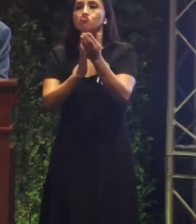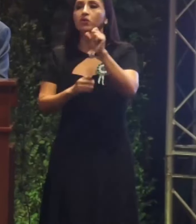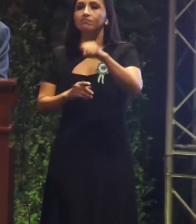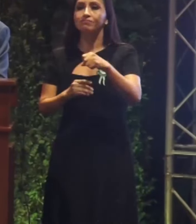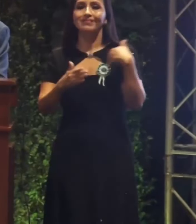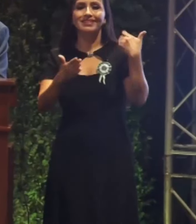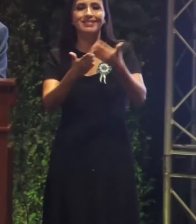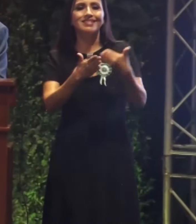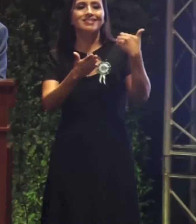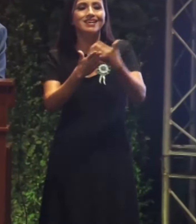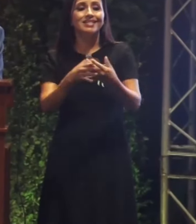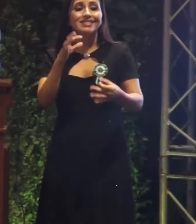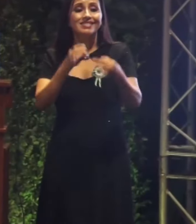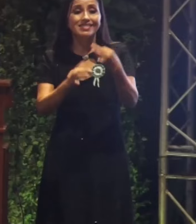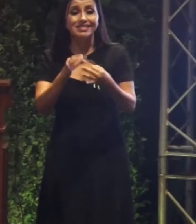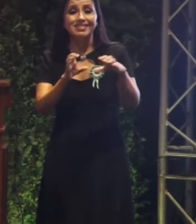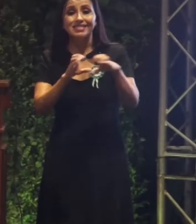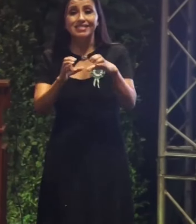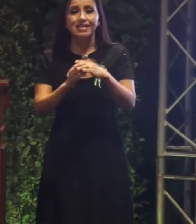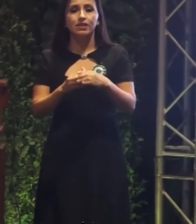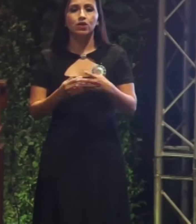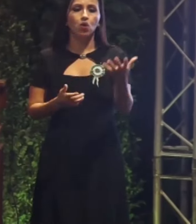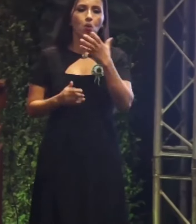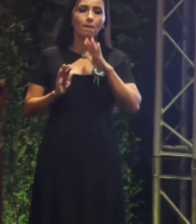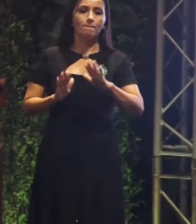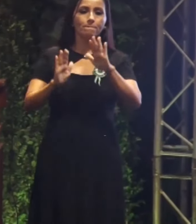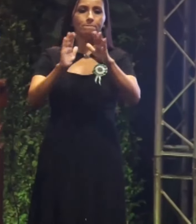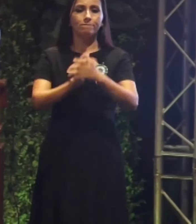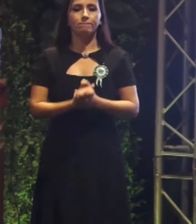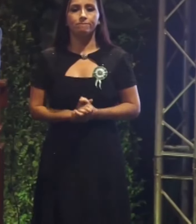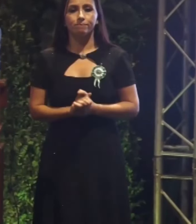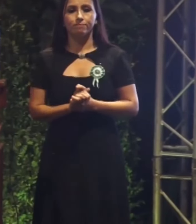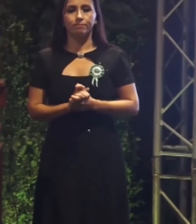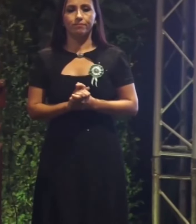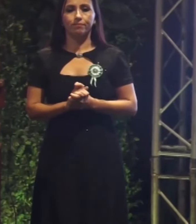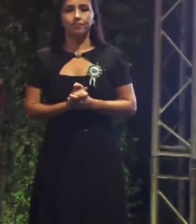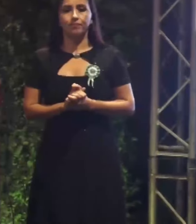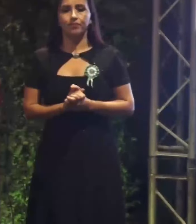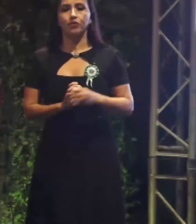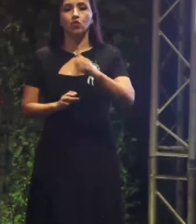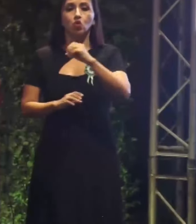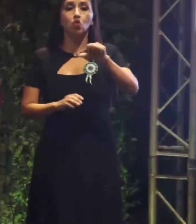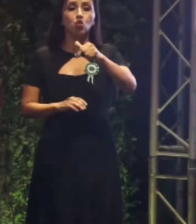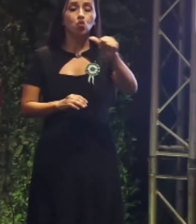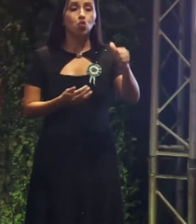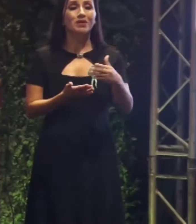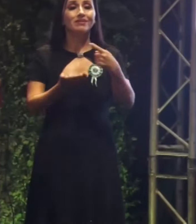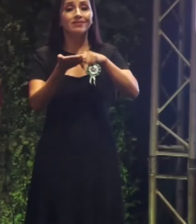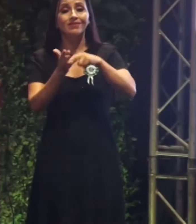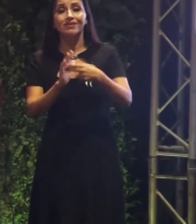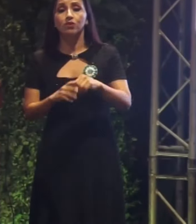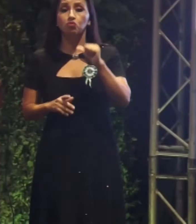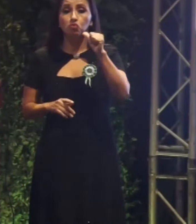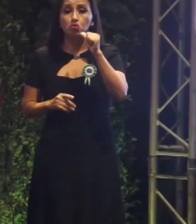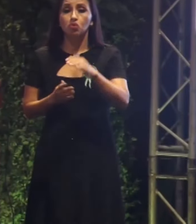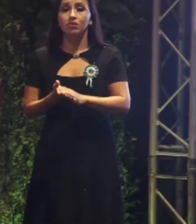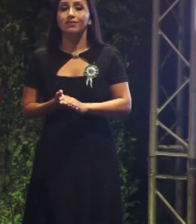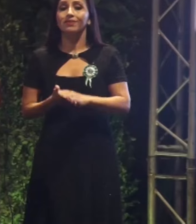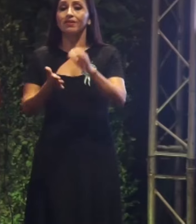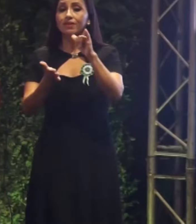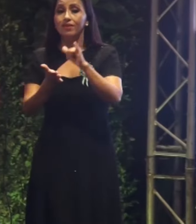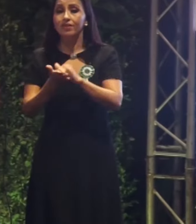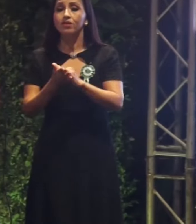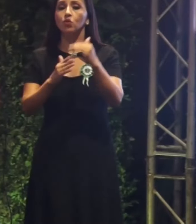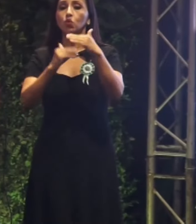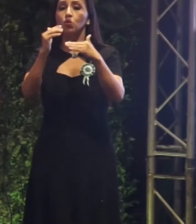estas llegan solo si se hacen imperiosamente o lo demás está en el día a día. Así se hace y